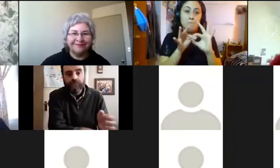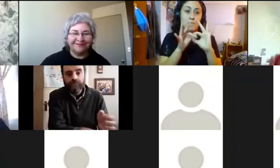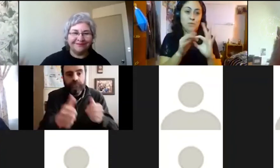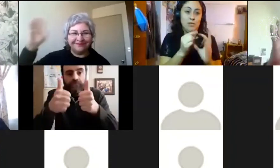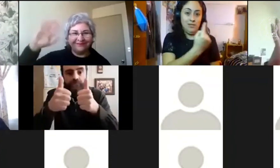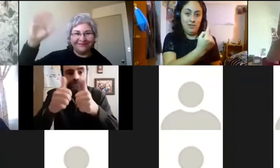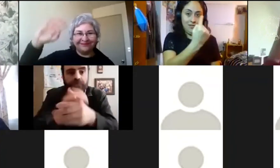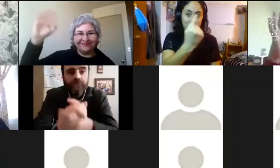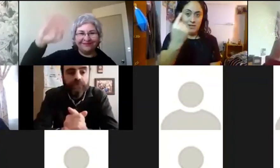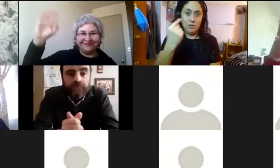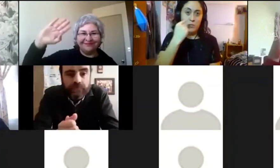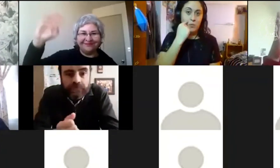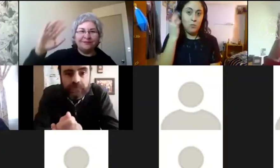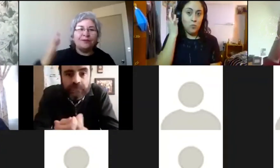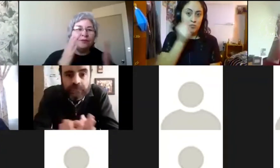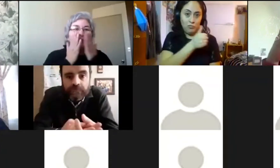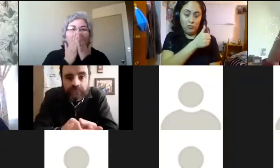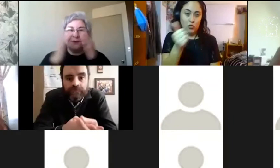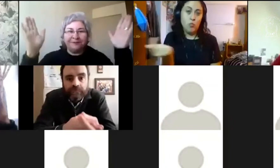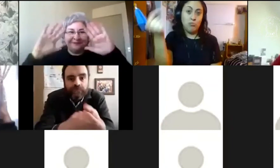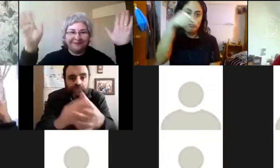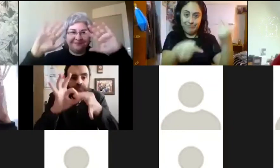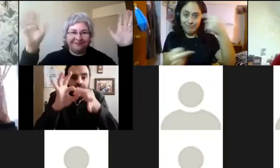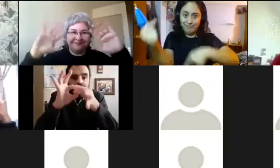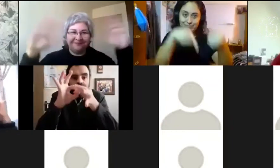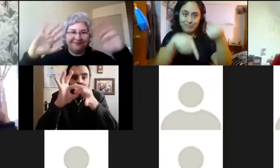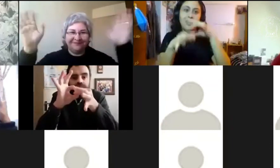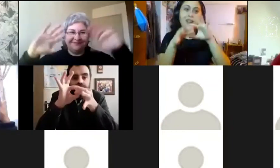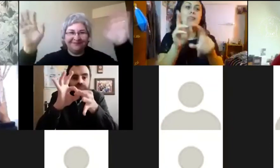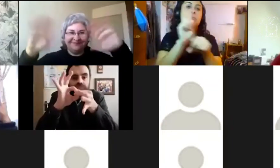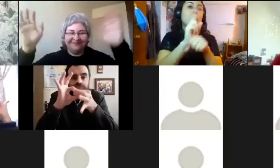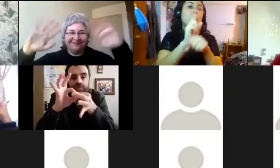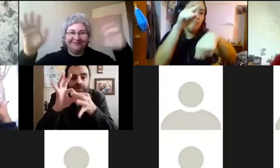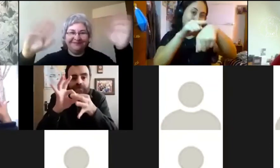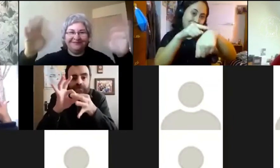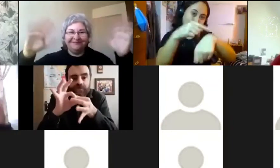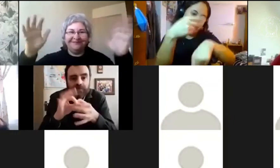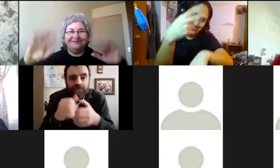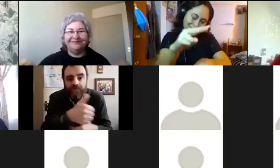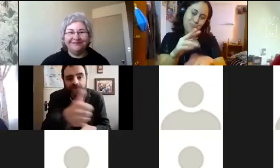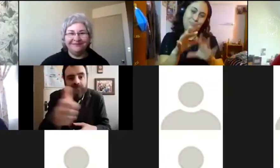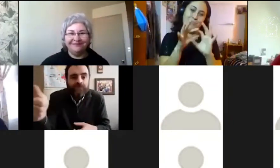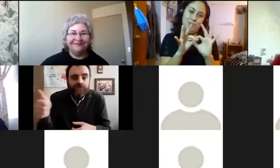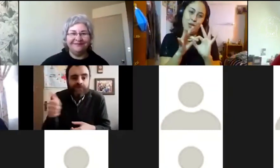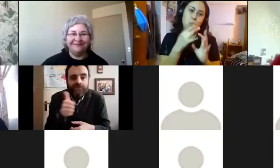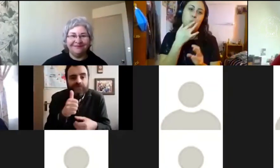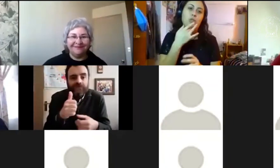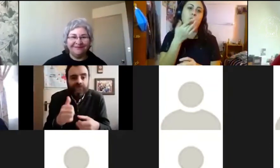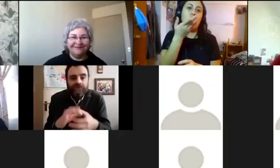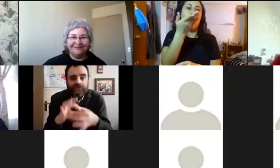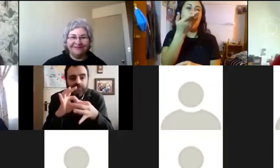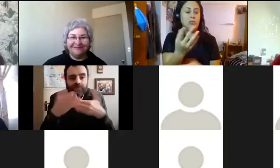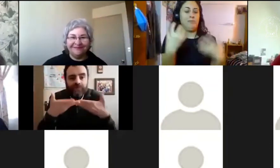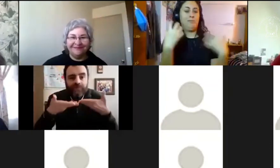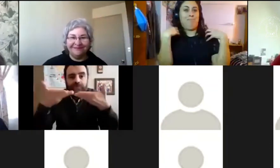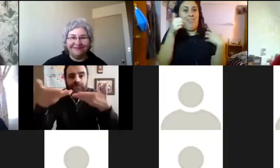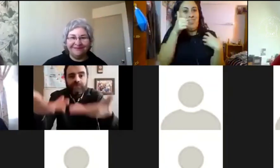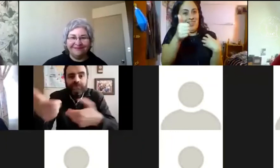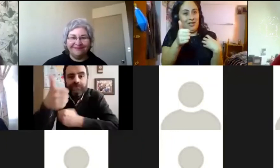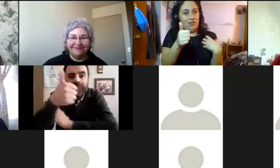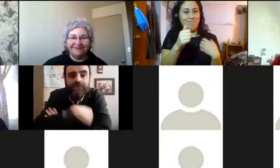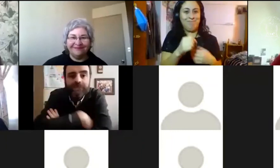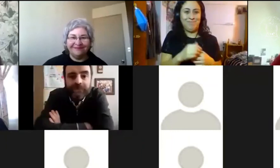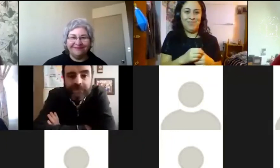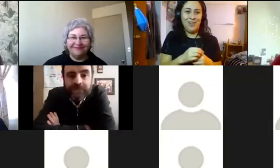cada uno por haber venido, Juan Luis, por tu tiempo, porque además ocupas un cargo directivo, así que nos vemos el próximo lunes